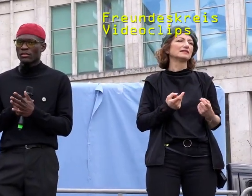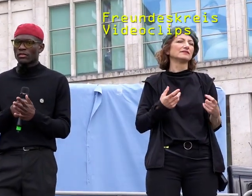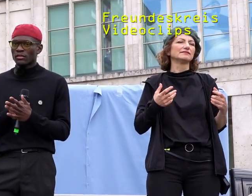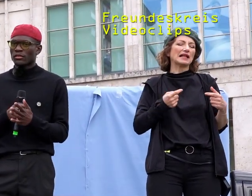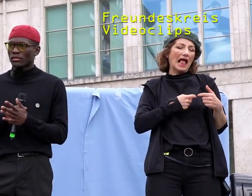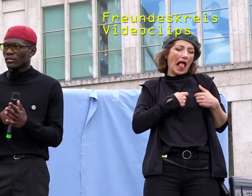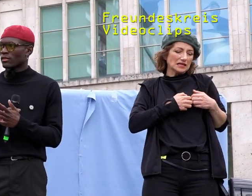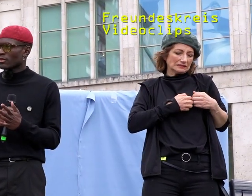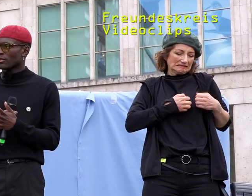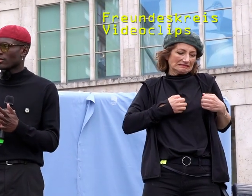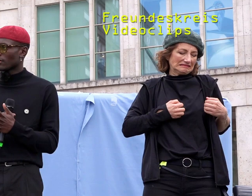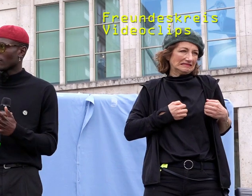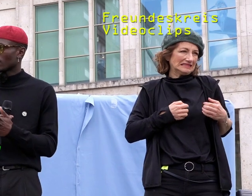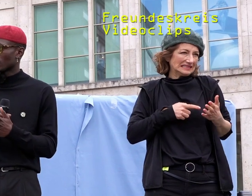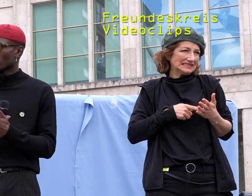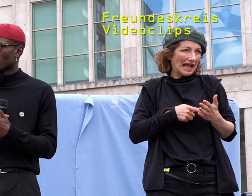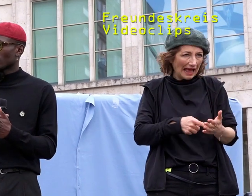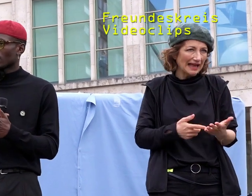mit uns.